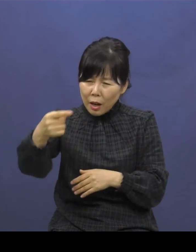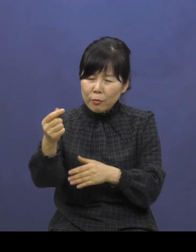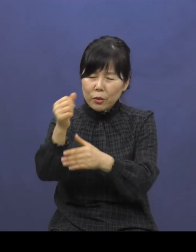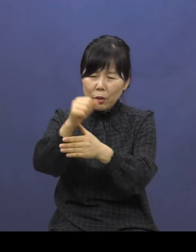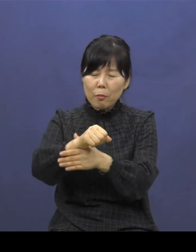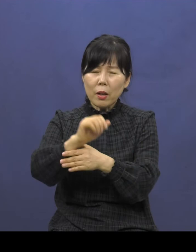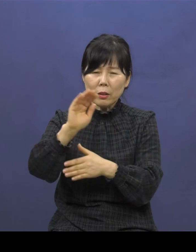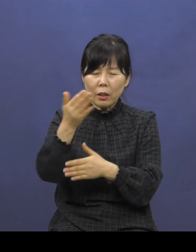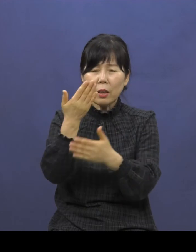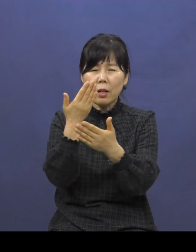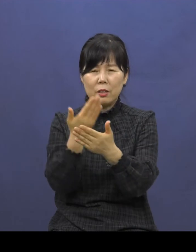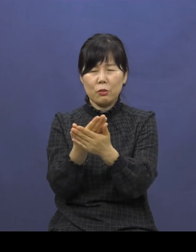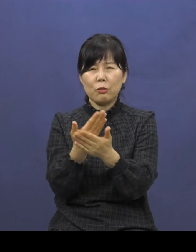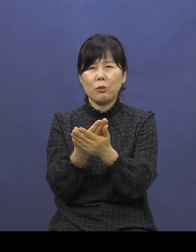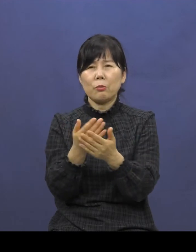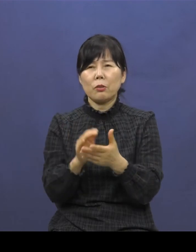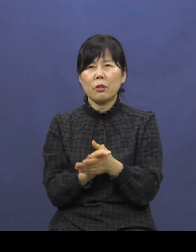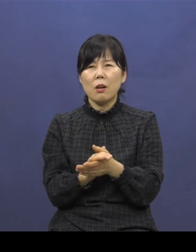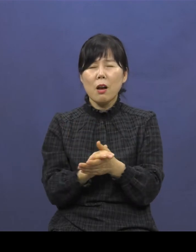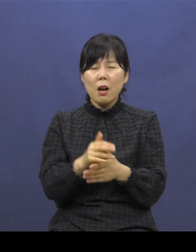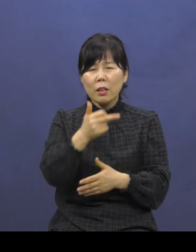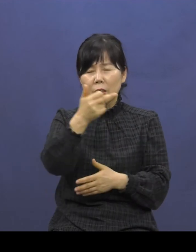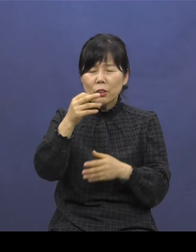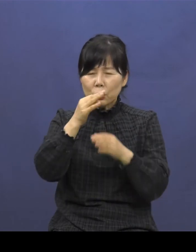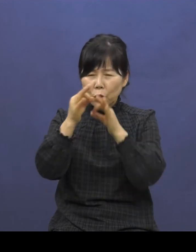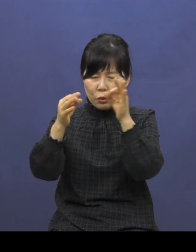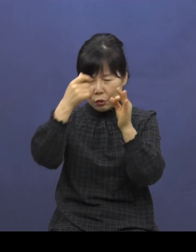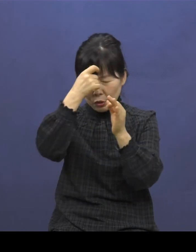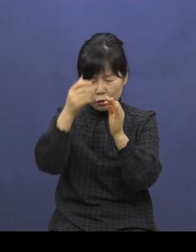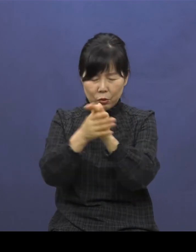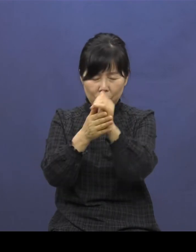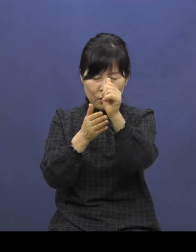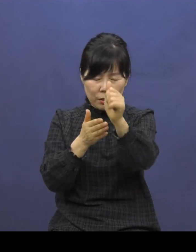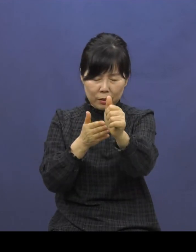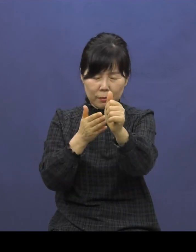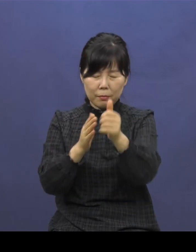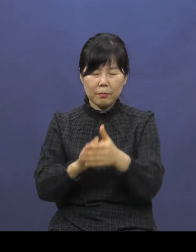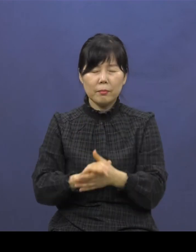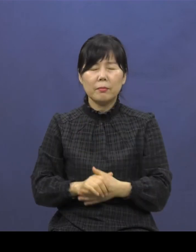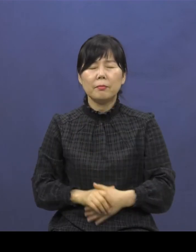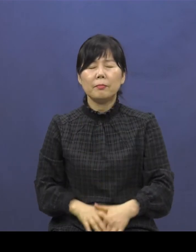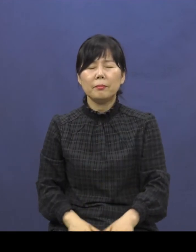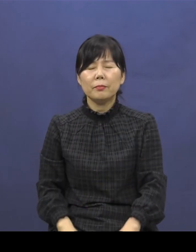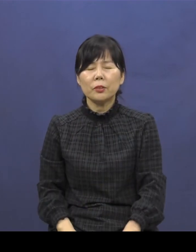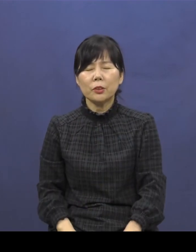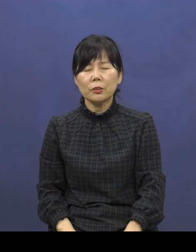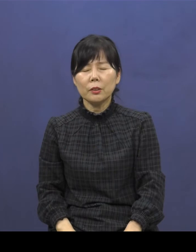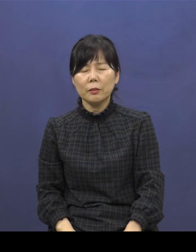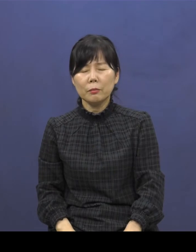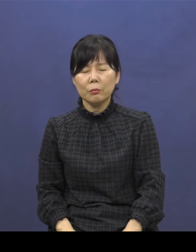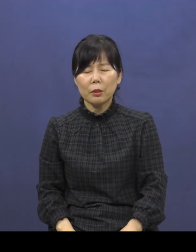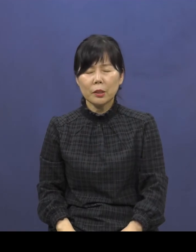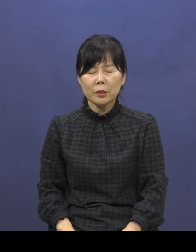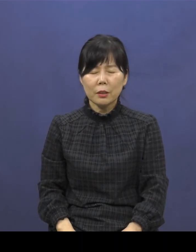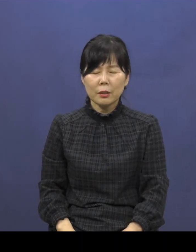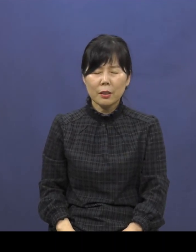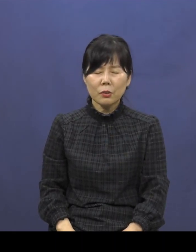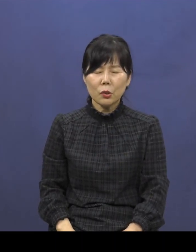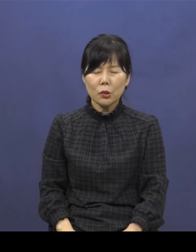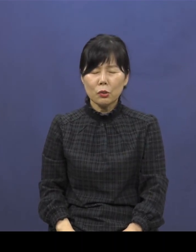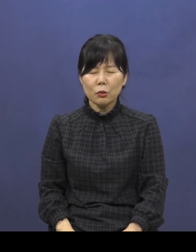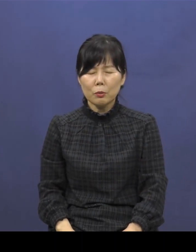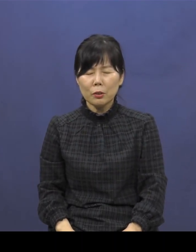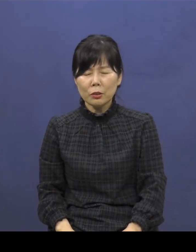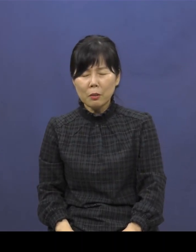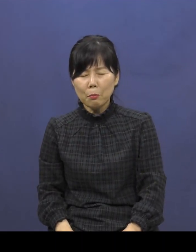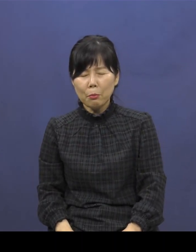신앙 되게 하여 주시옵소서. 우리 선포하면서 고백하면서 함께 동행같이 기도하겠습니다. 아버지, 저는 기도합니다. 하나님 아버지, 정말